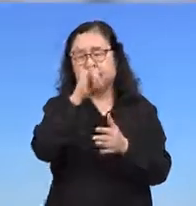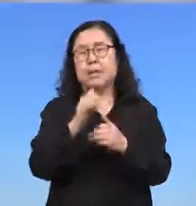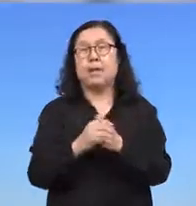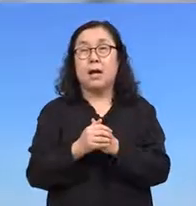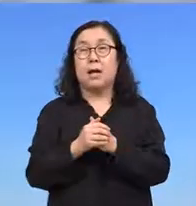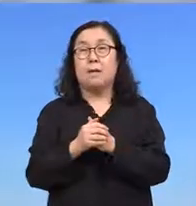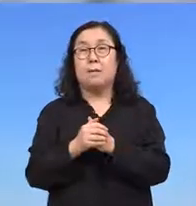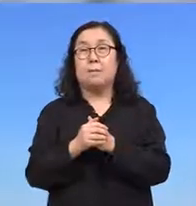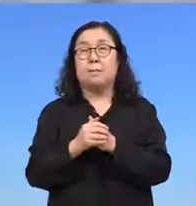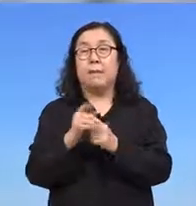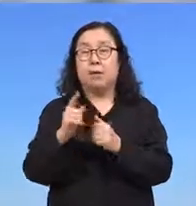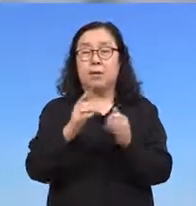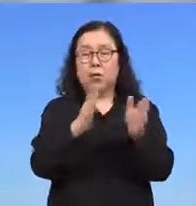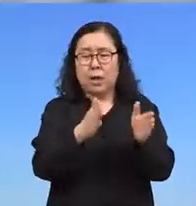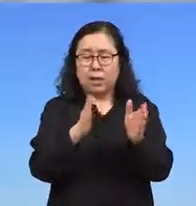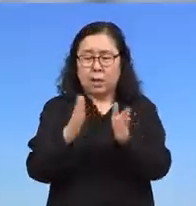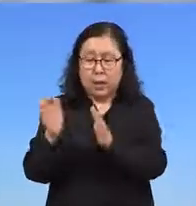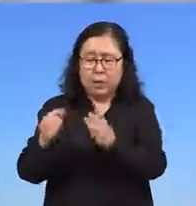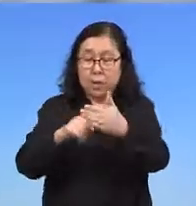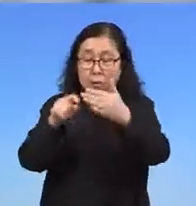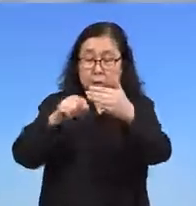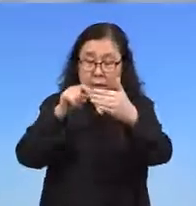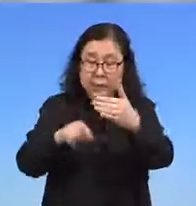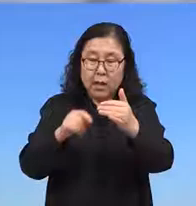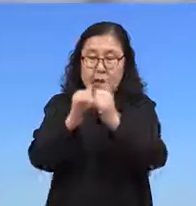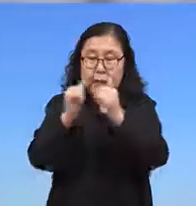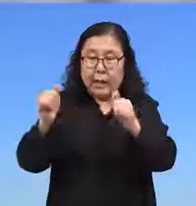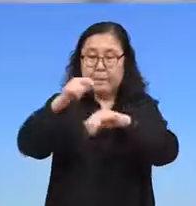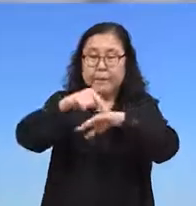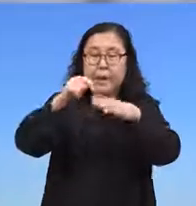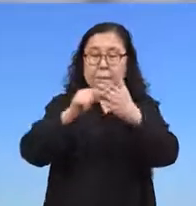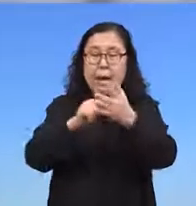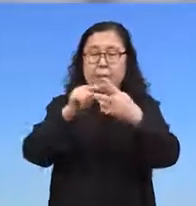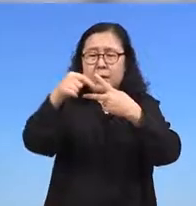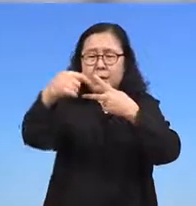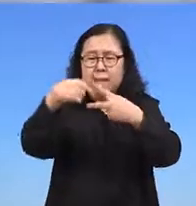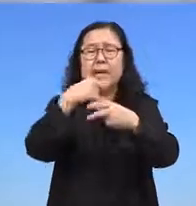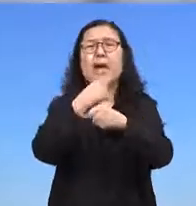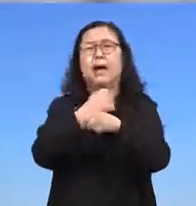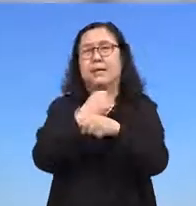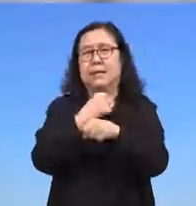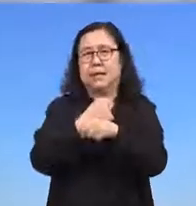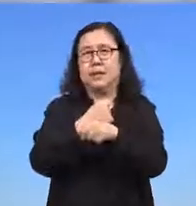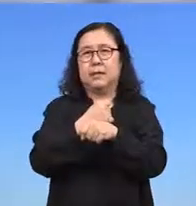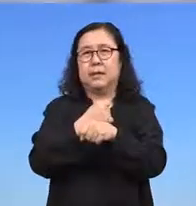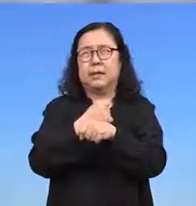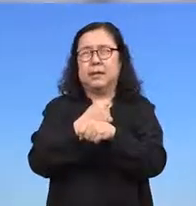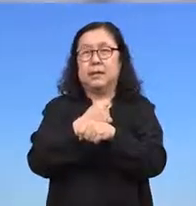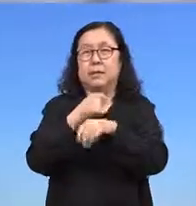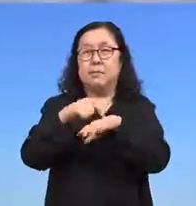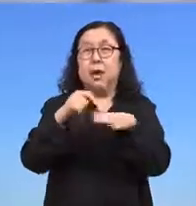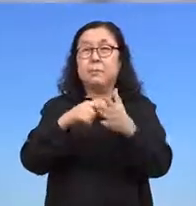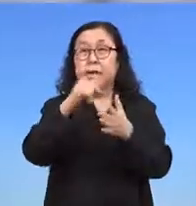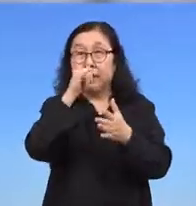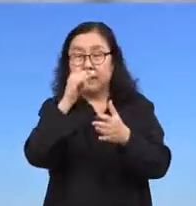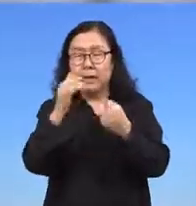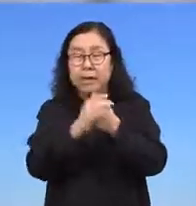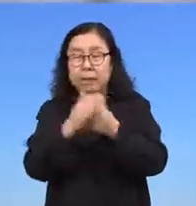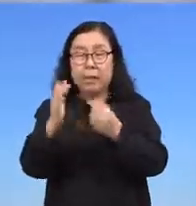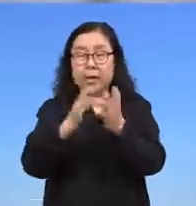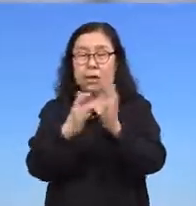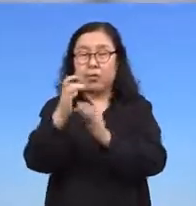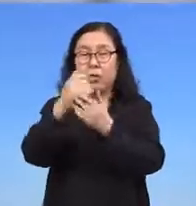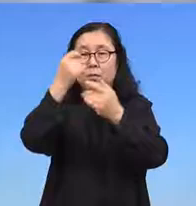아픈 과정에서 그 사람들을 향한 긍휼한 마음이 참 주님의 눈물을 흘리게 만드는,